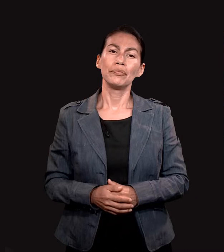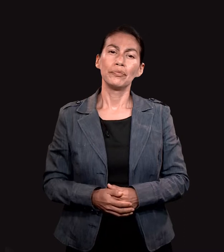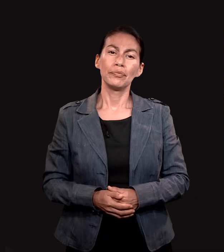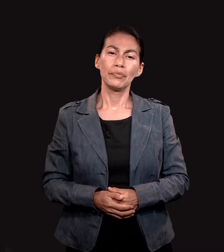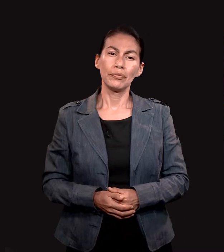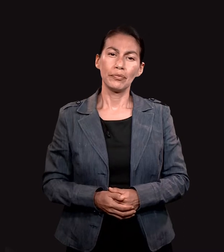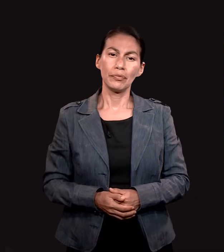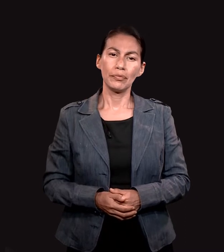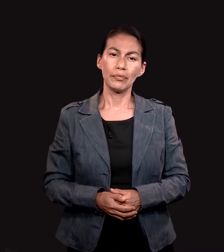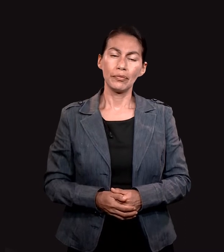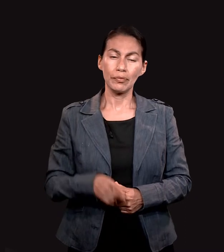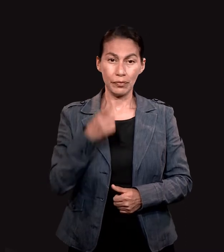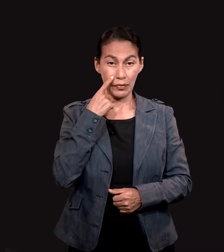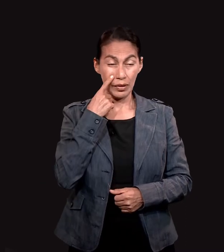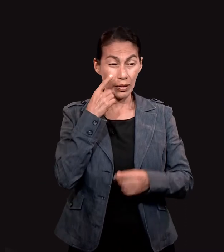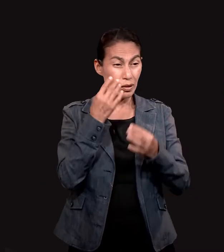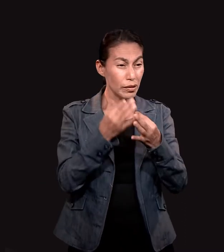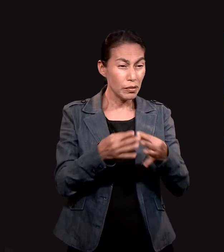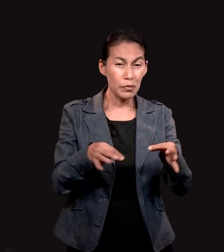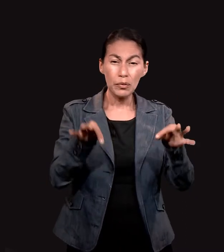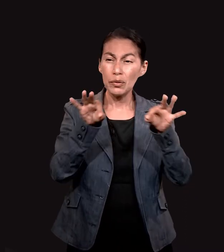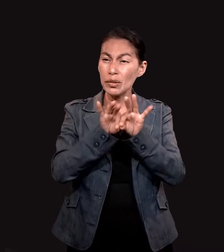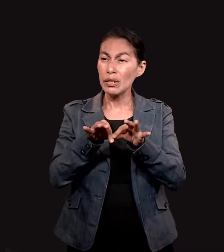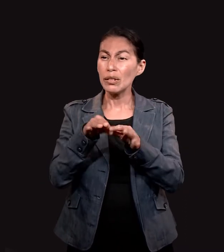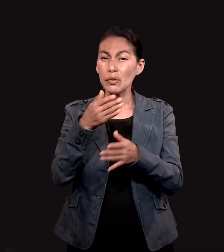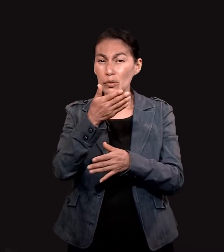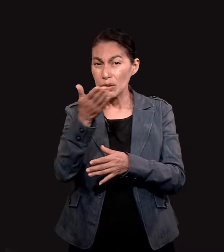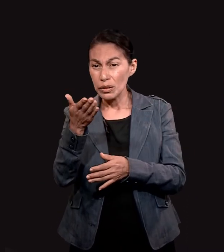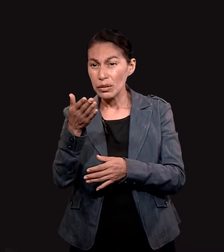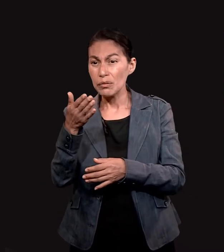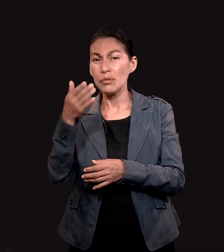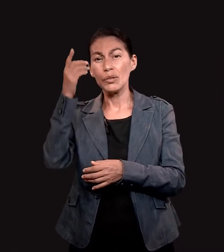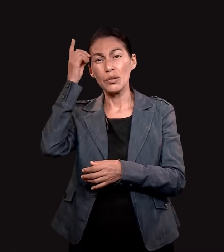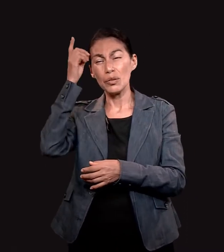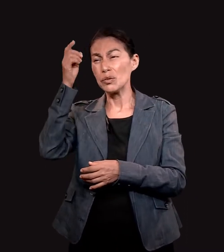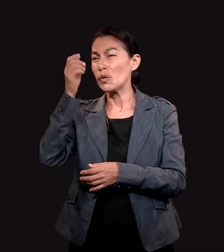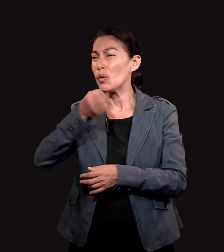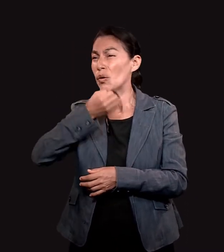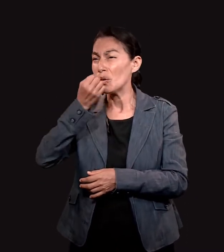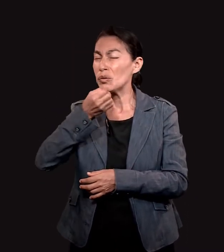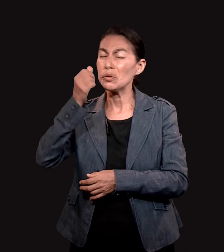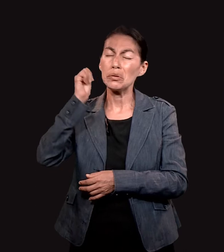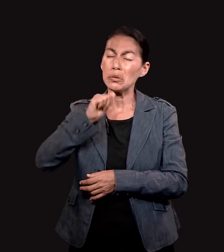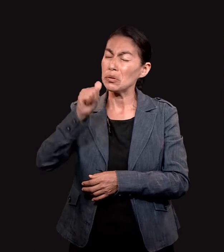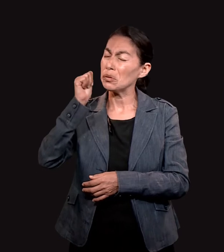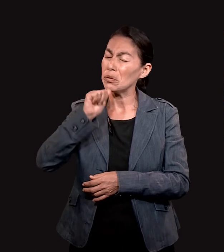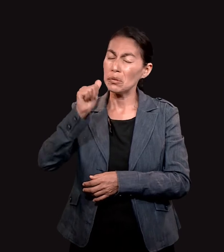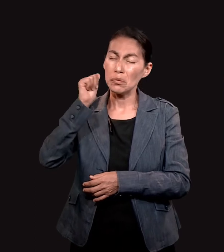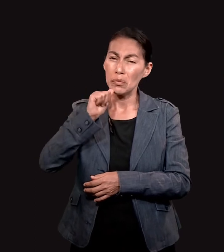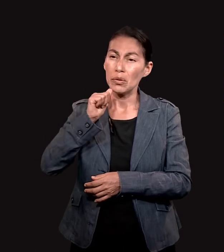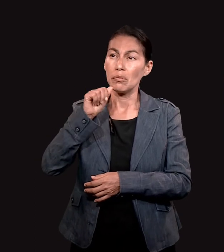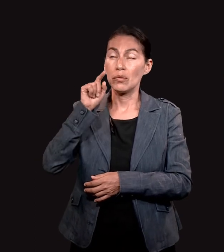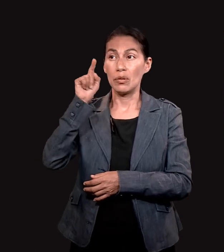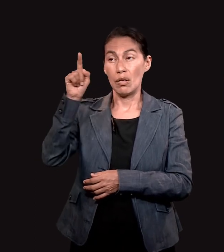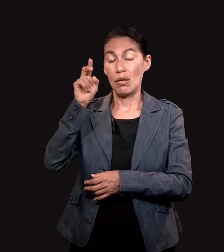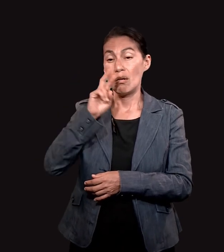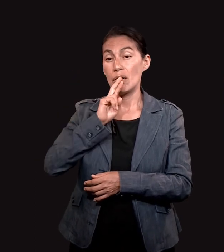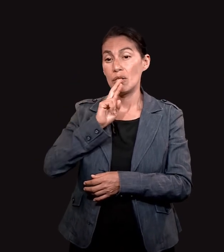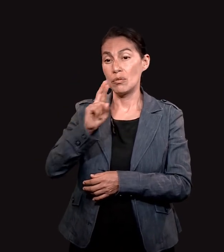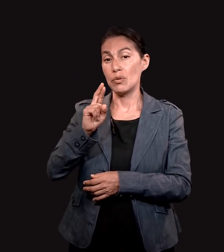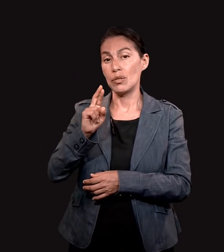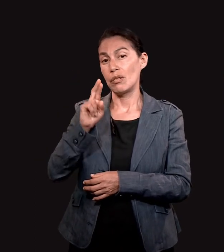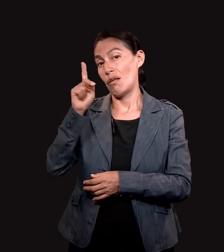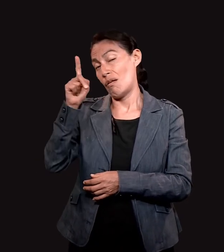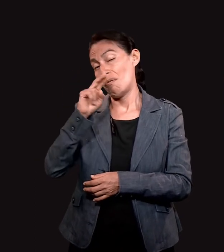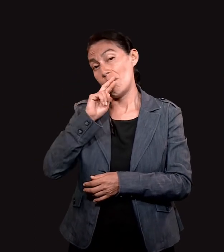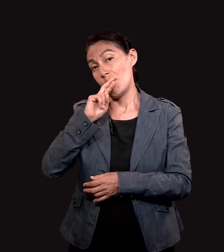nuestra oración. Y es importante que sepamos que Dios siempre escucha las oraciones. Amén. Pero Él las va a responder